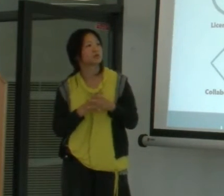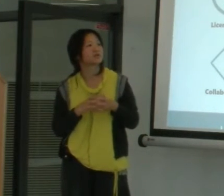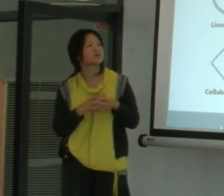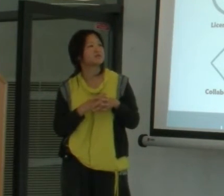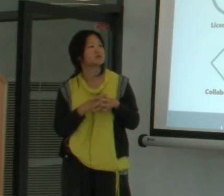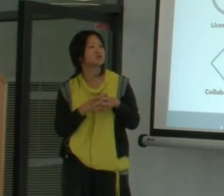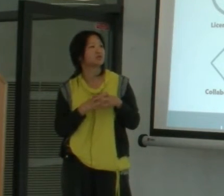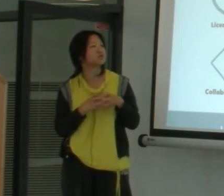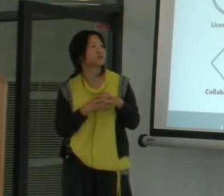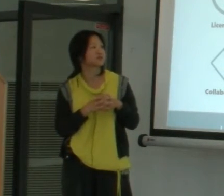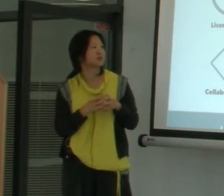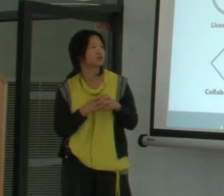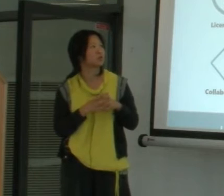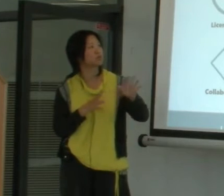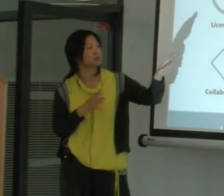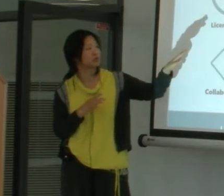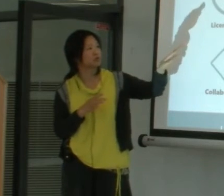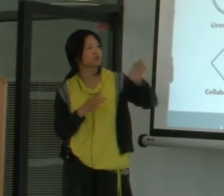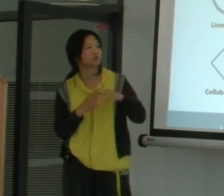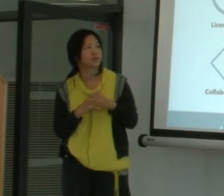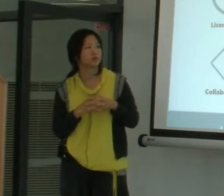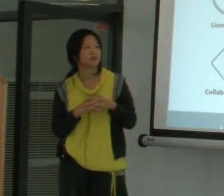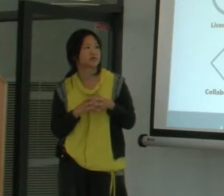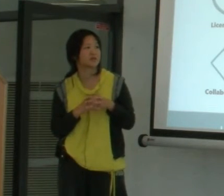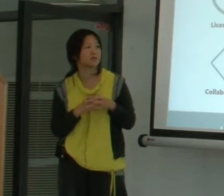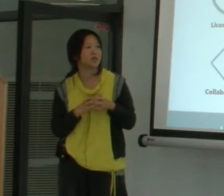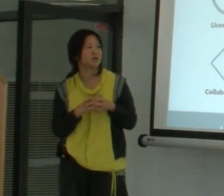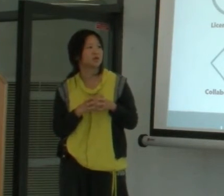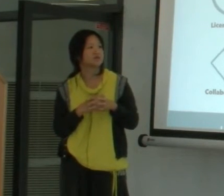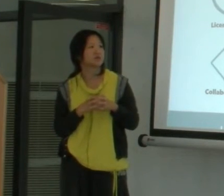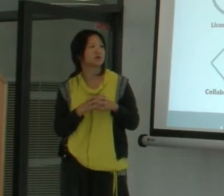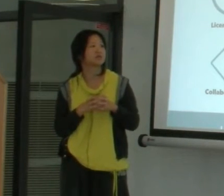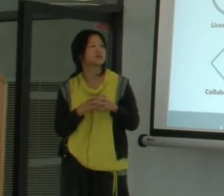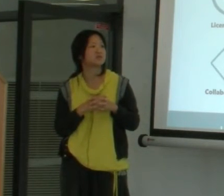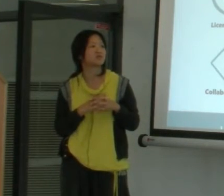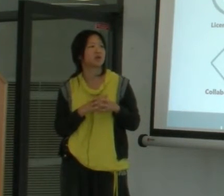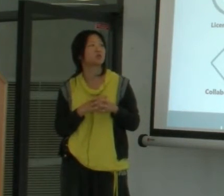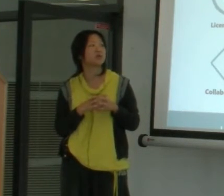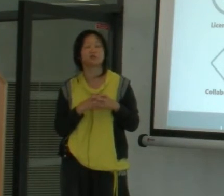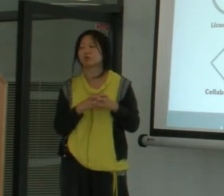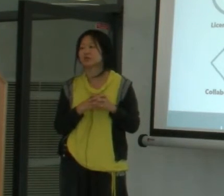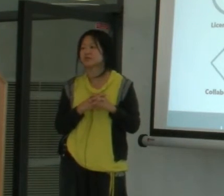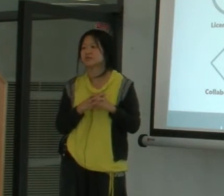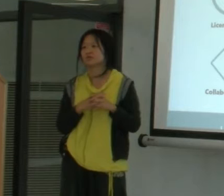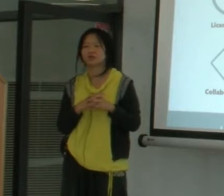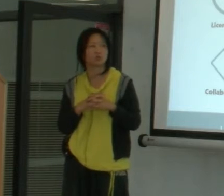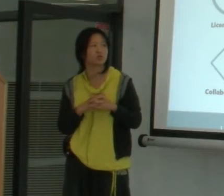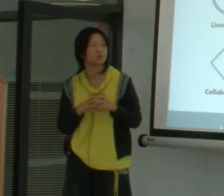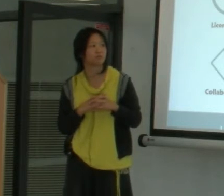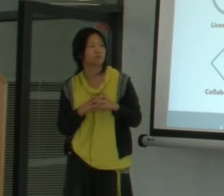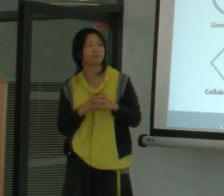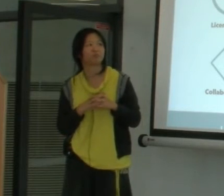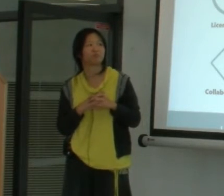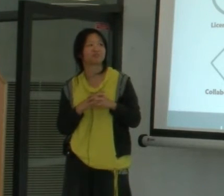Donc langue des signes universelle, non, donc sur le terme universel, mais c'est des langues des signes. Voilà, combien y a de langues des signes dans le